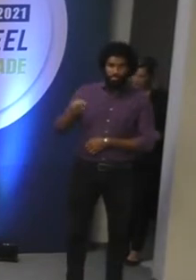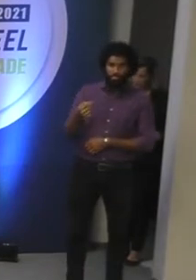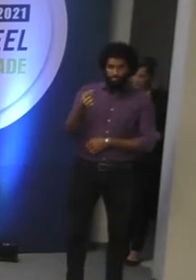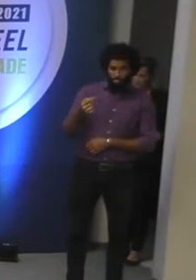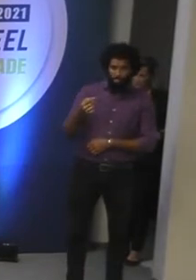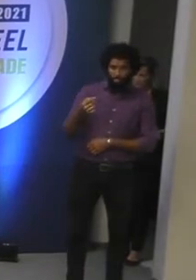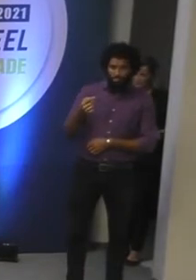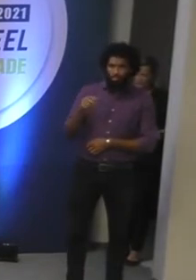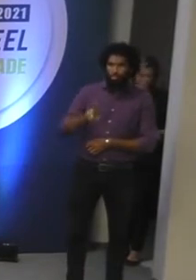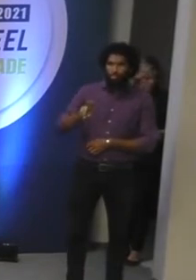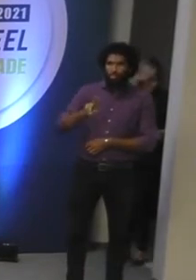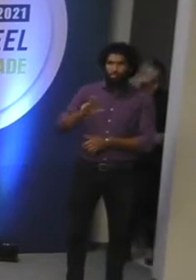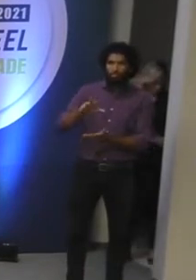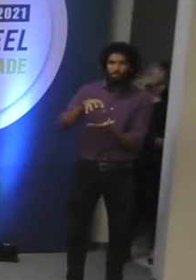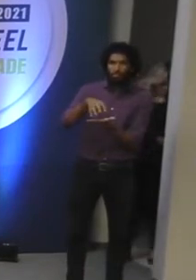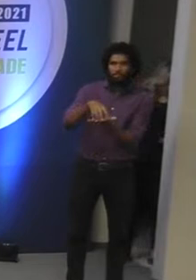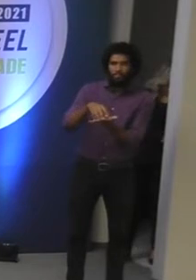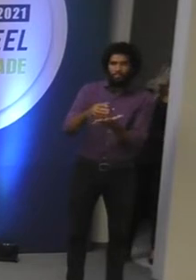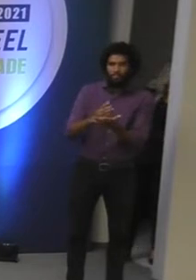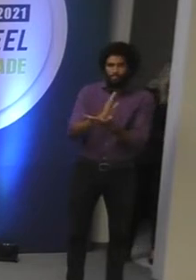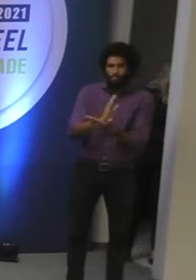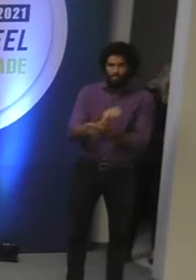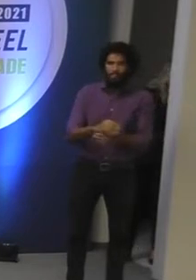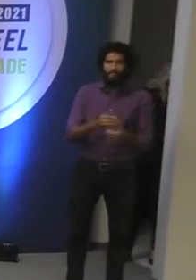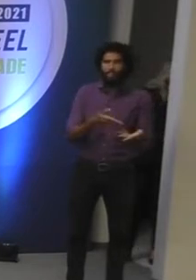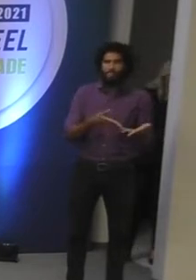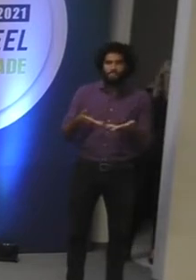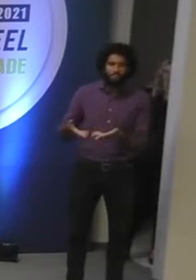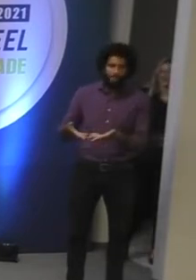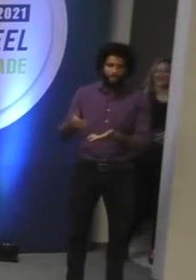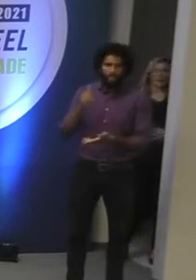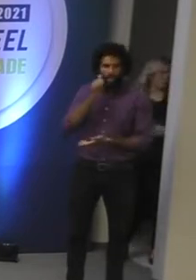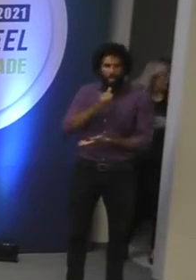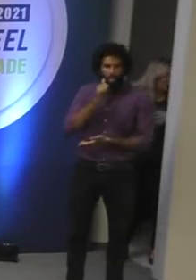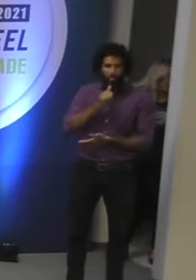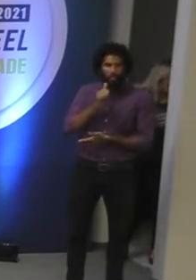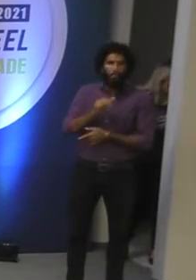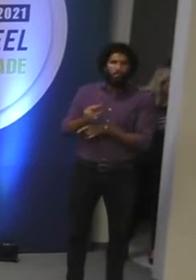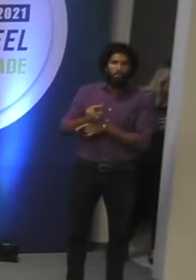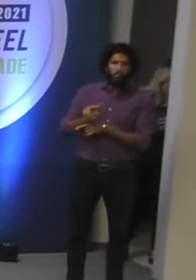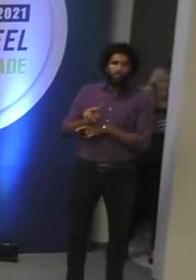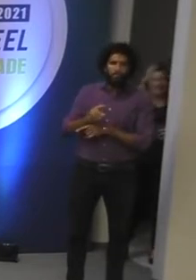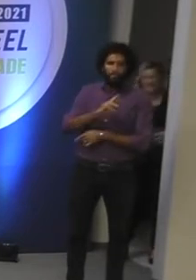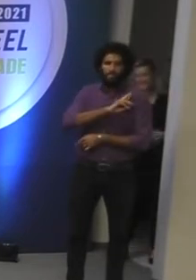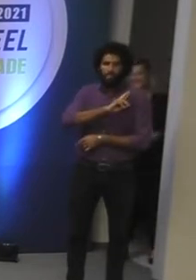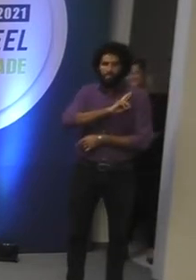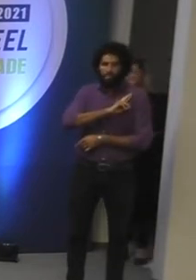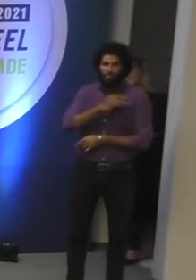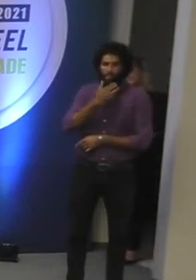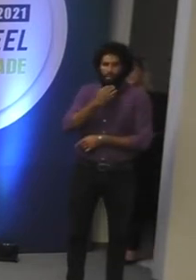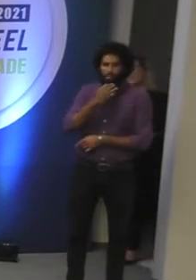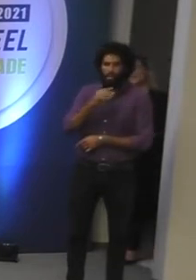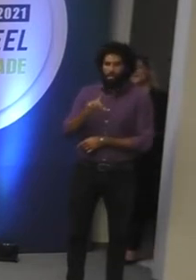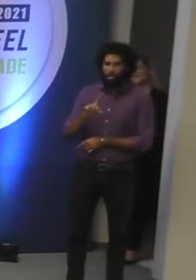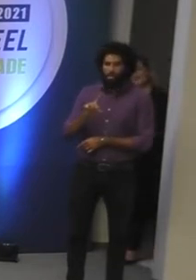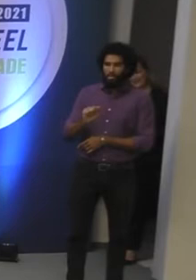consumidoras, convidamos a Superintendência de Gestão Tarifária, Superintendente Davi Antunes.